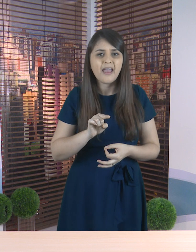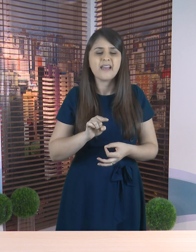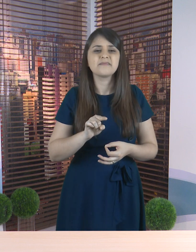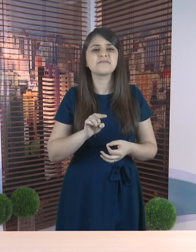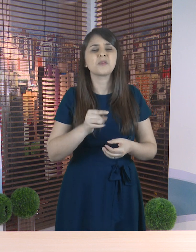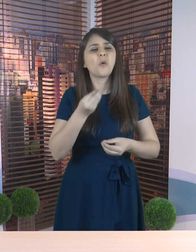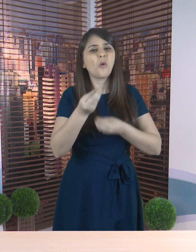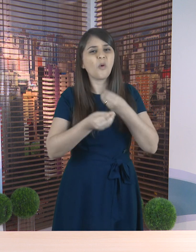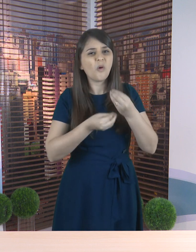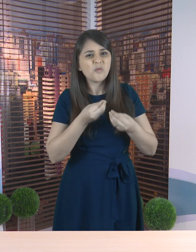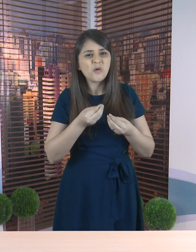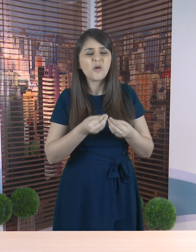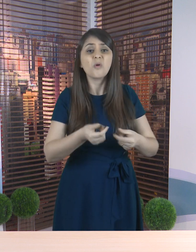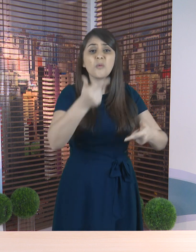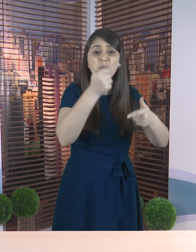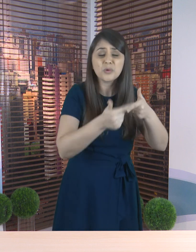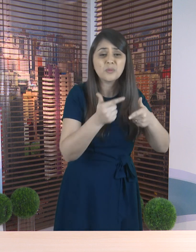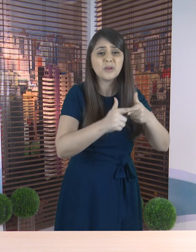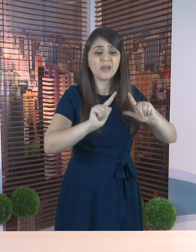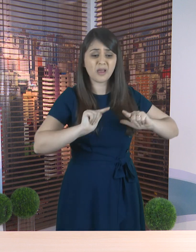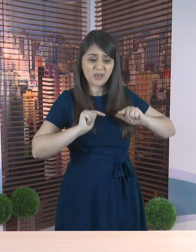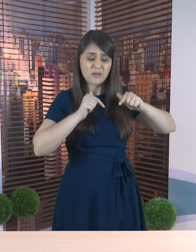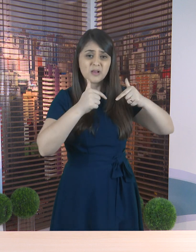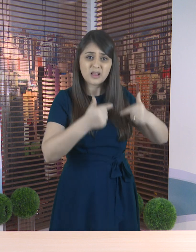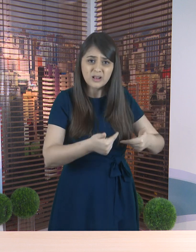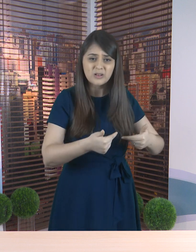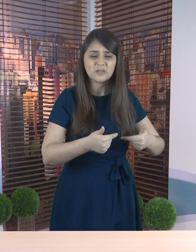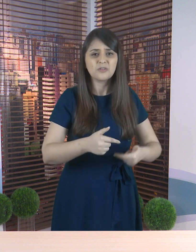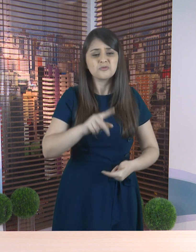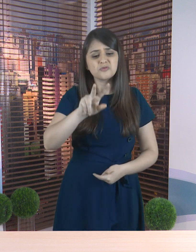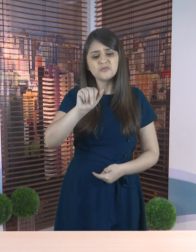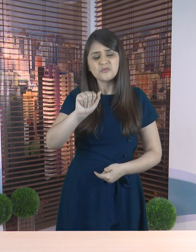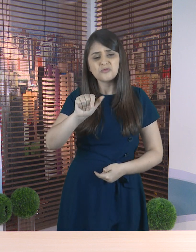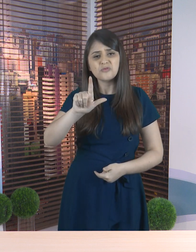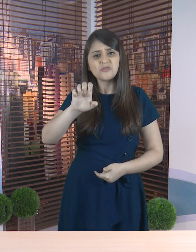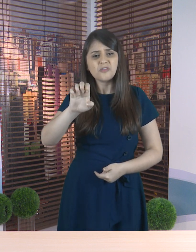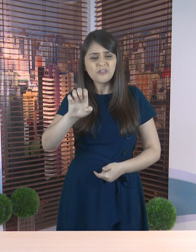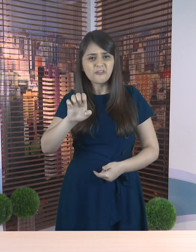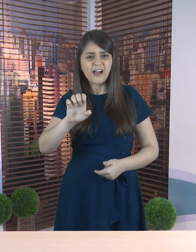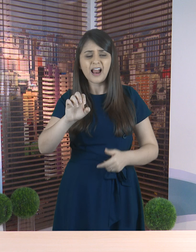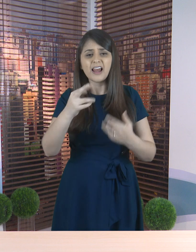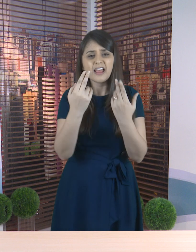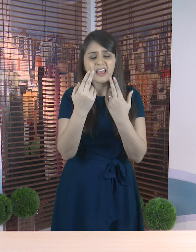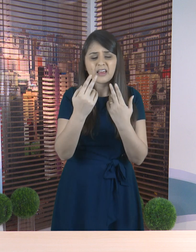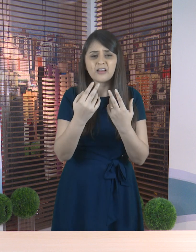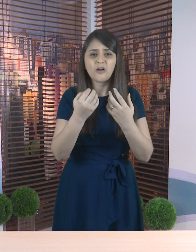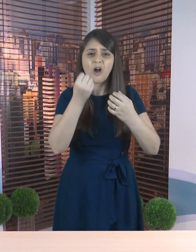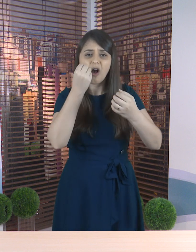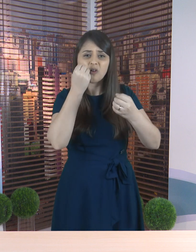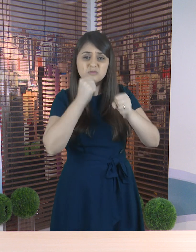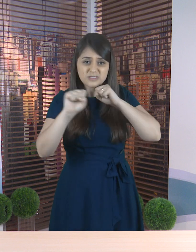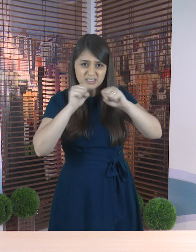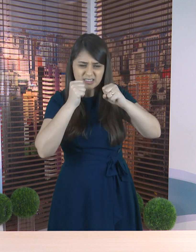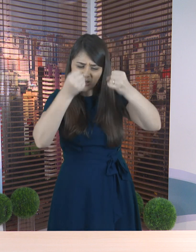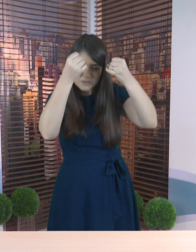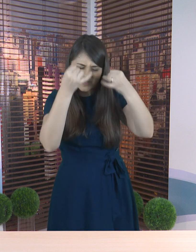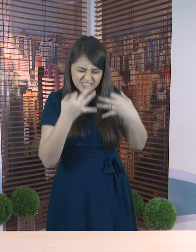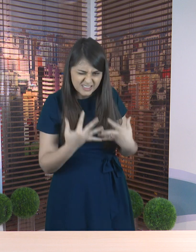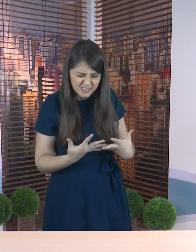conhece e que tira da tradição tornam-se imagens do engano e de uma falsa promessa, quando ele oculta o